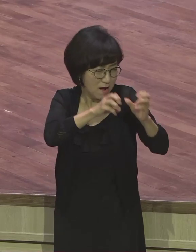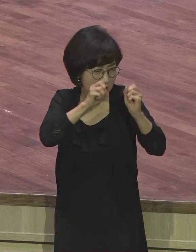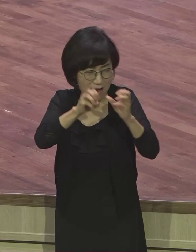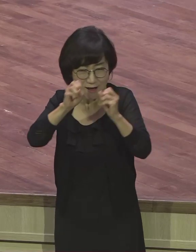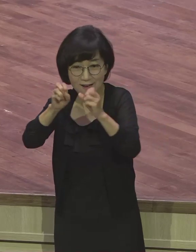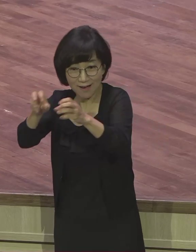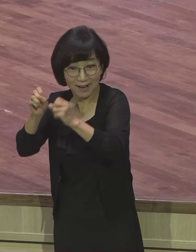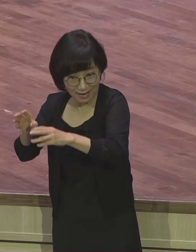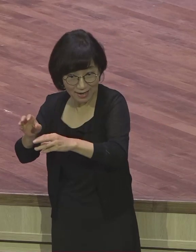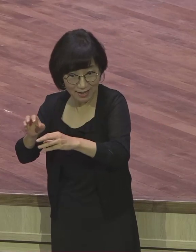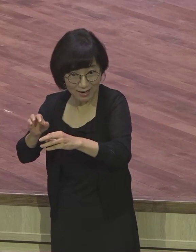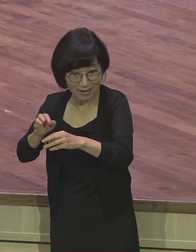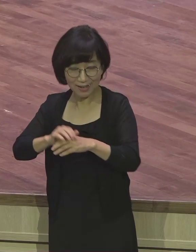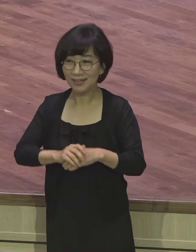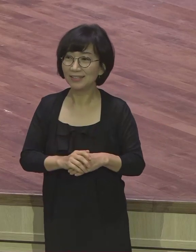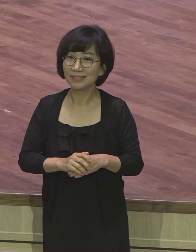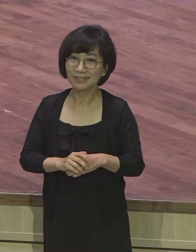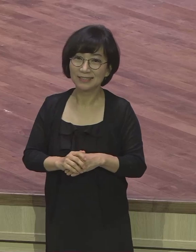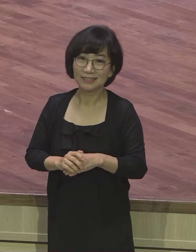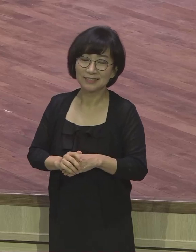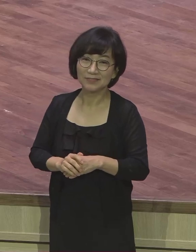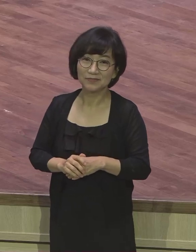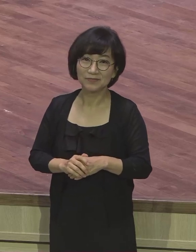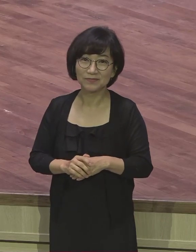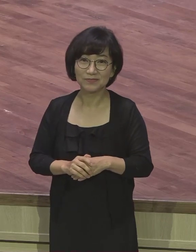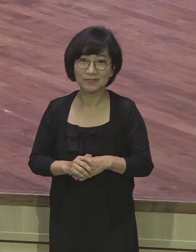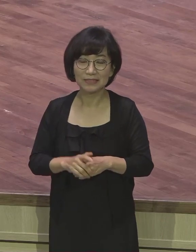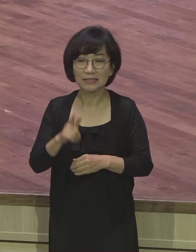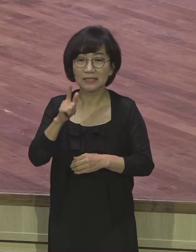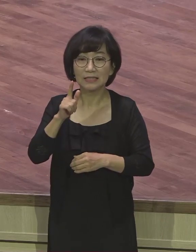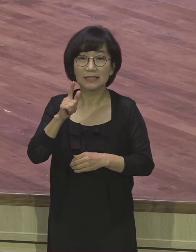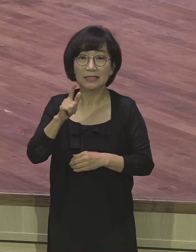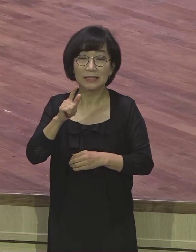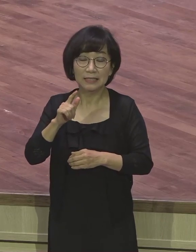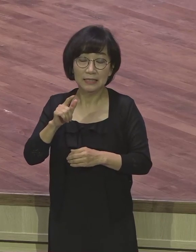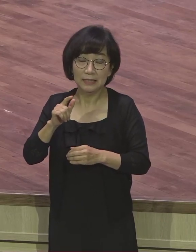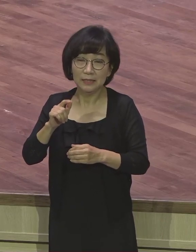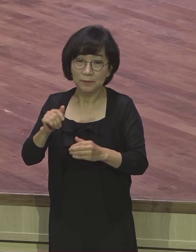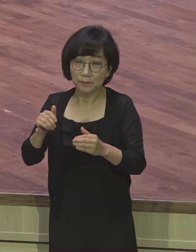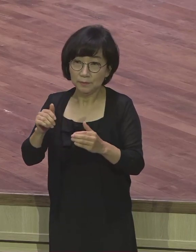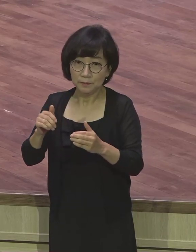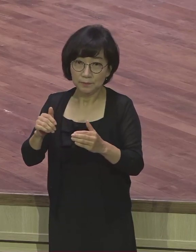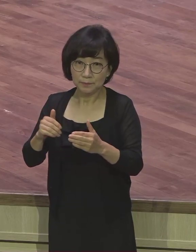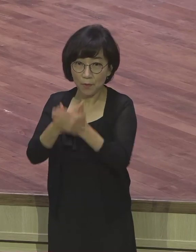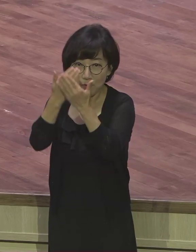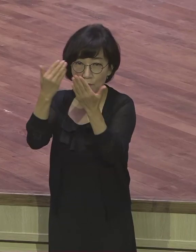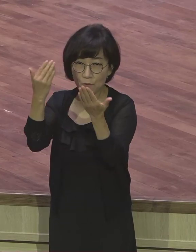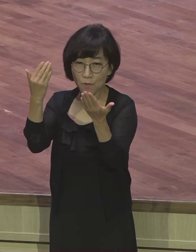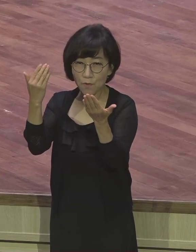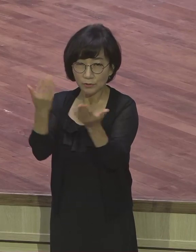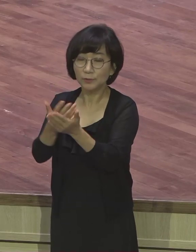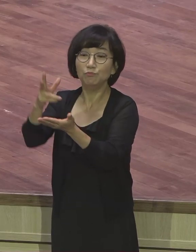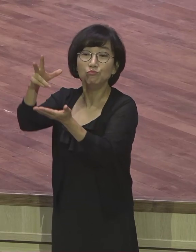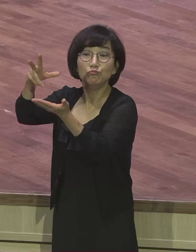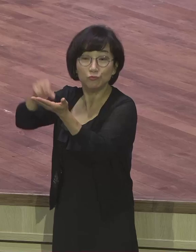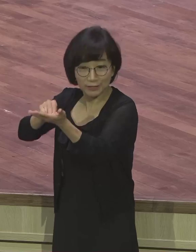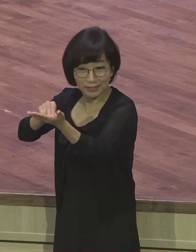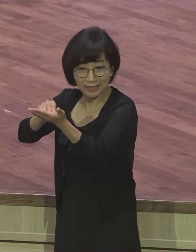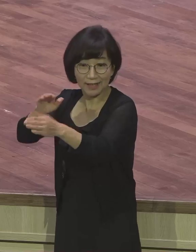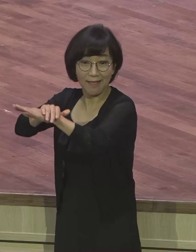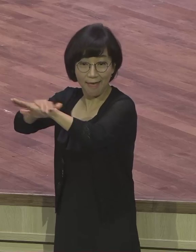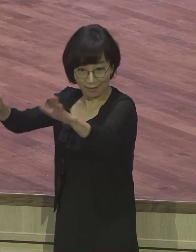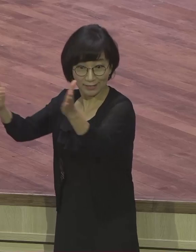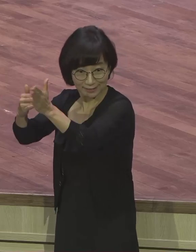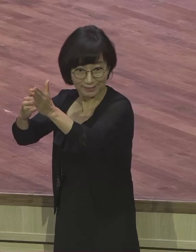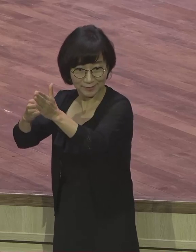살았습니다. 재창조의 능력으로 살았습니다. 어떻게 했습니까? 모든 것 그리스도가 끝냈습니다. 다 끝냈기 때문에 얼마나 당당하냐.